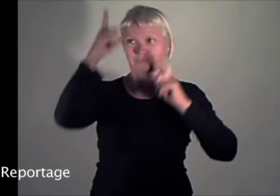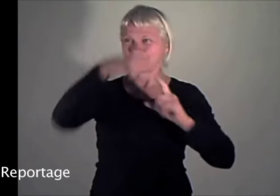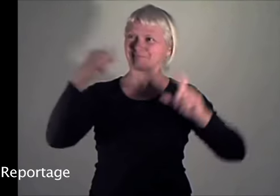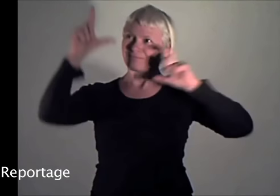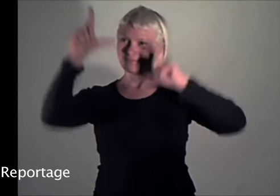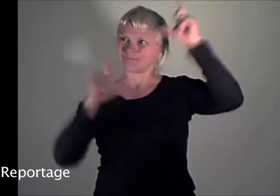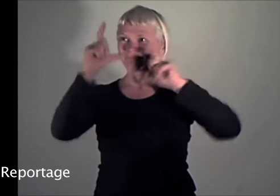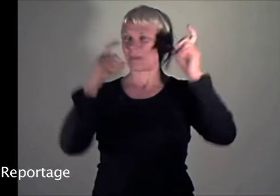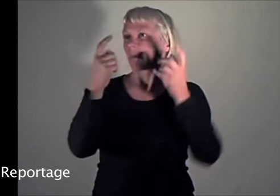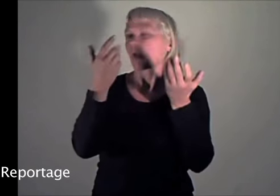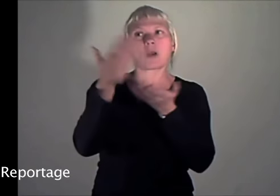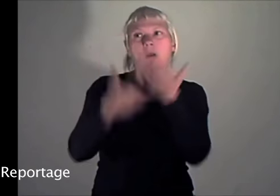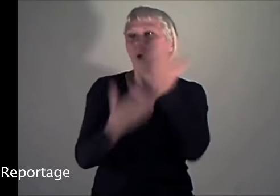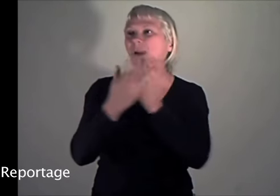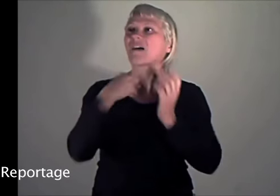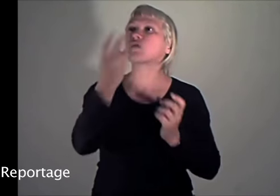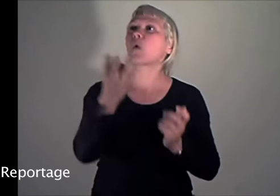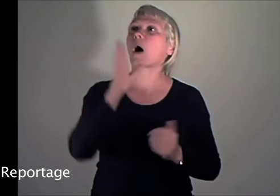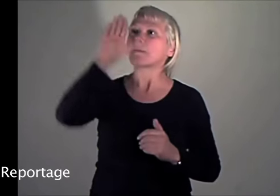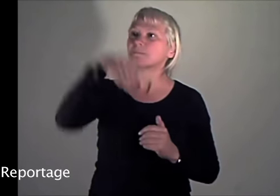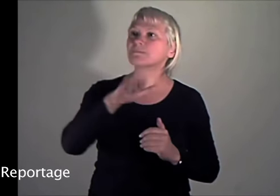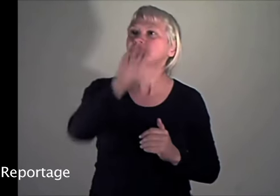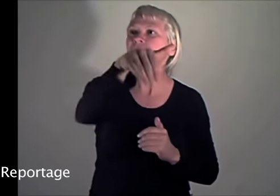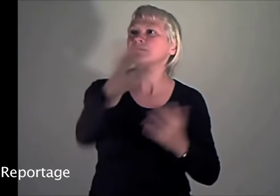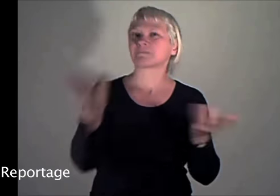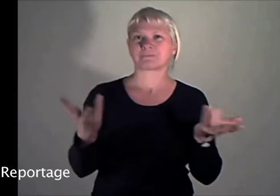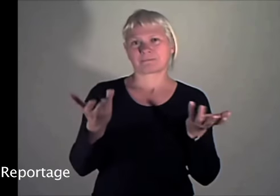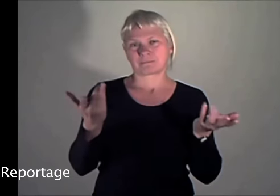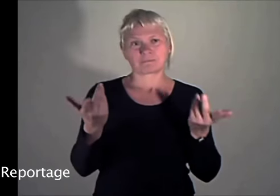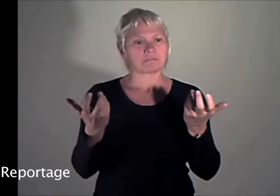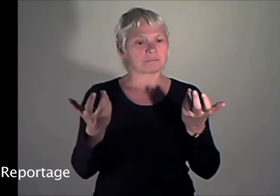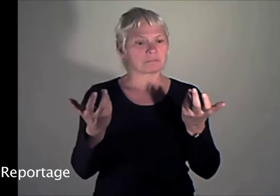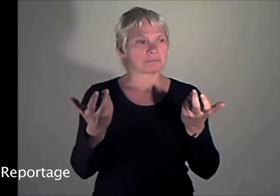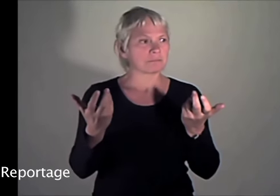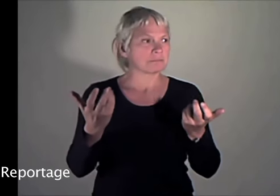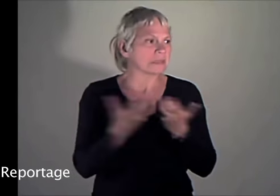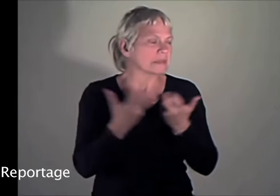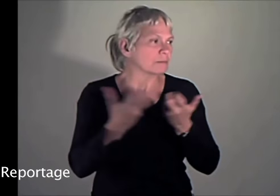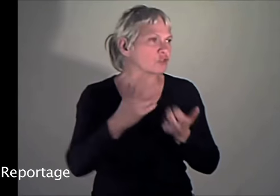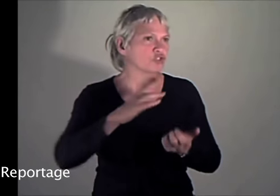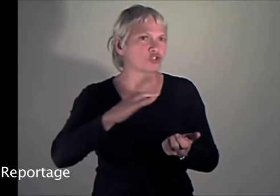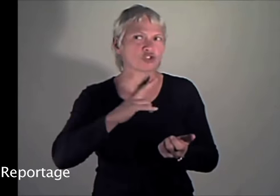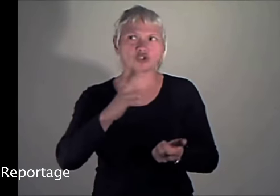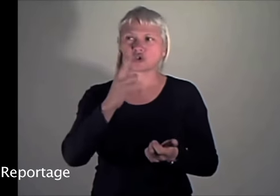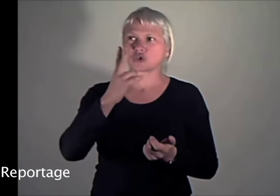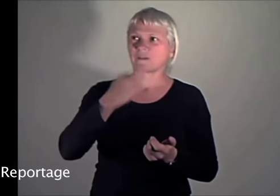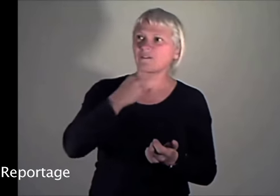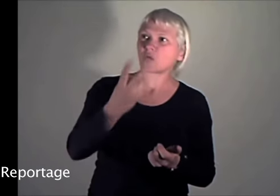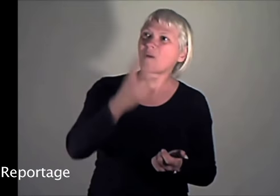les voix, tu vois, t'as les voix de femmes, les voix d'hommes. C'est aussi, ça va avec